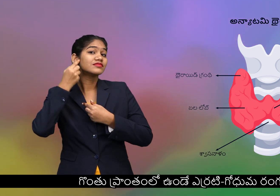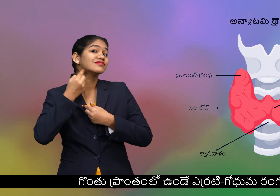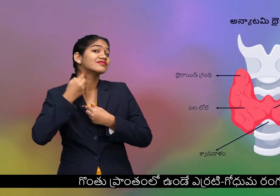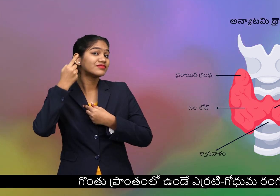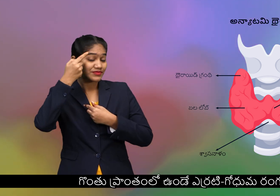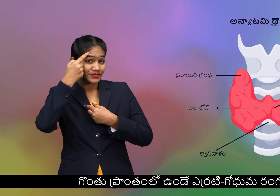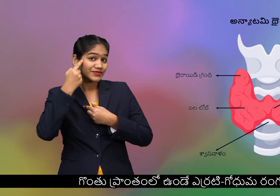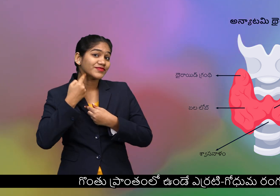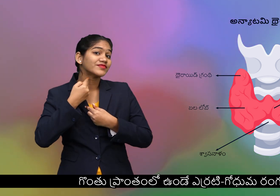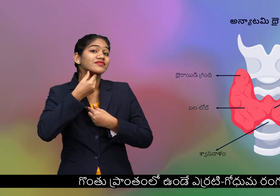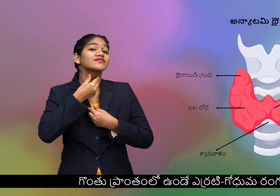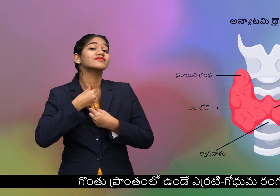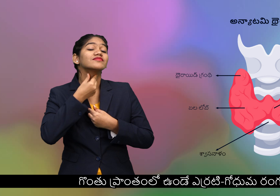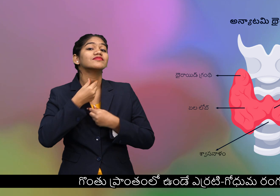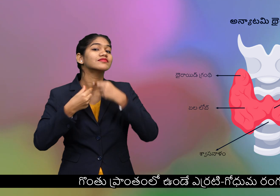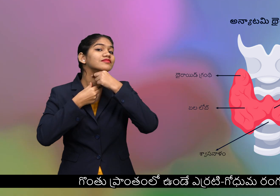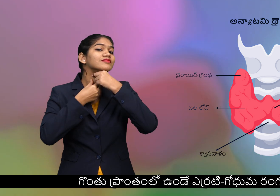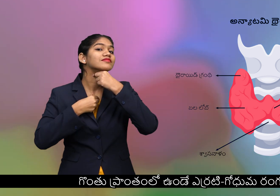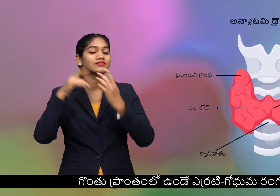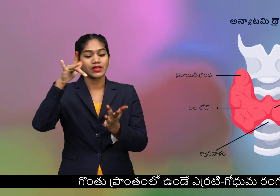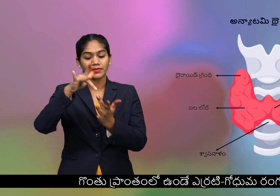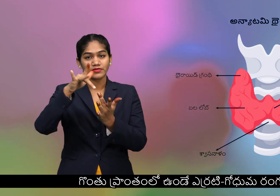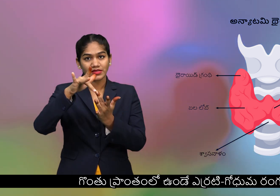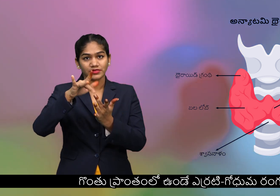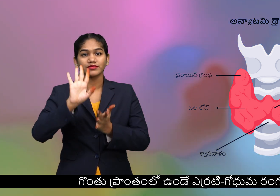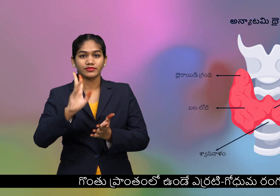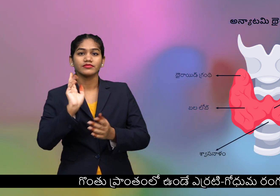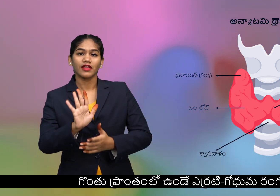గొంతు ప్రాంతంలో ఉండే ఎర్రటి గోధుమ రంగు గ్రంథి.